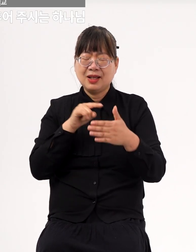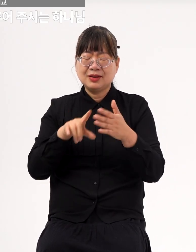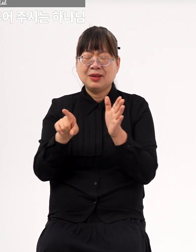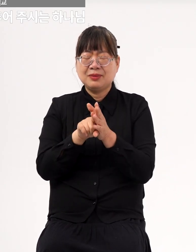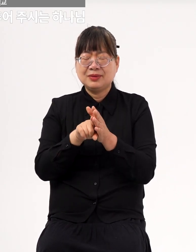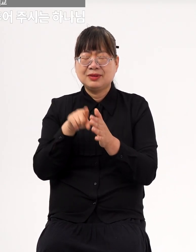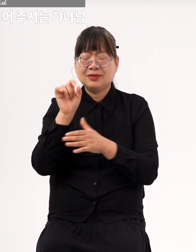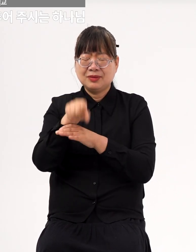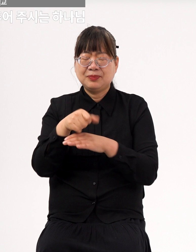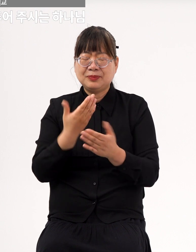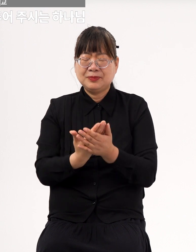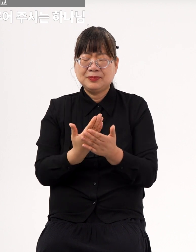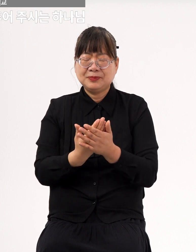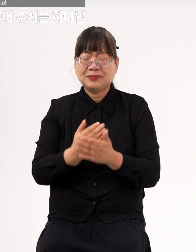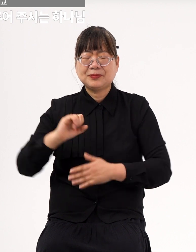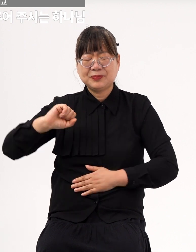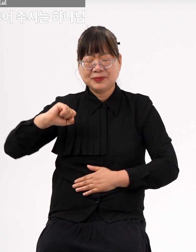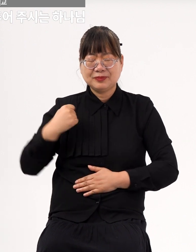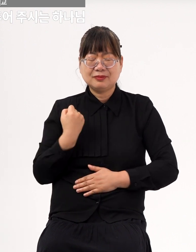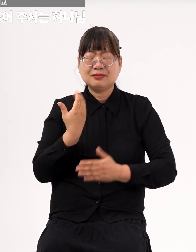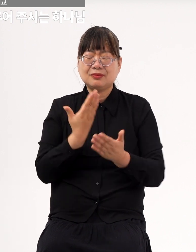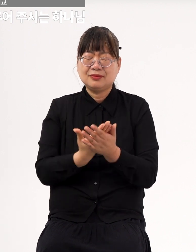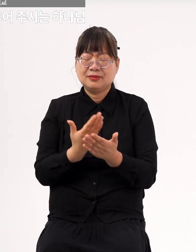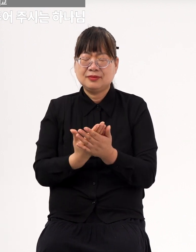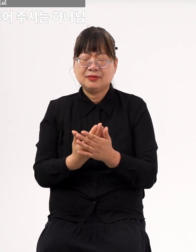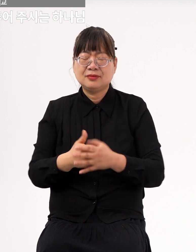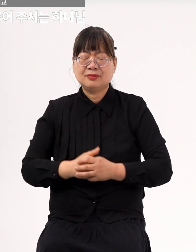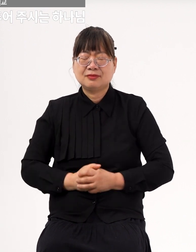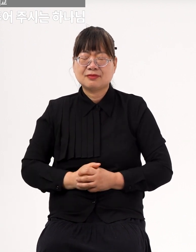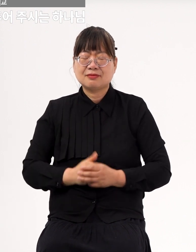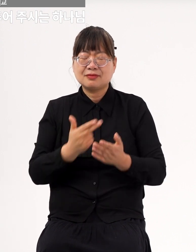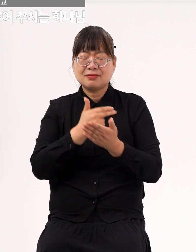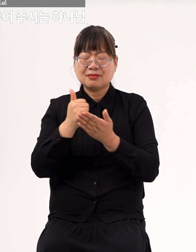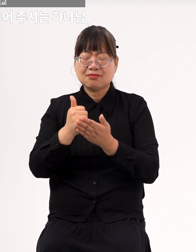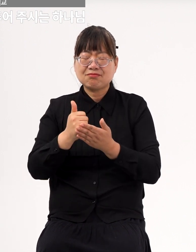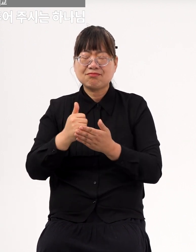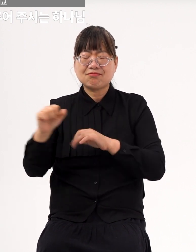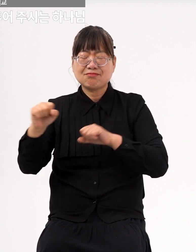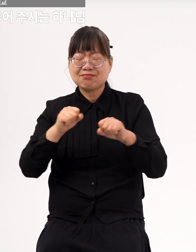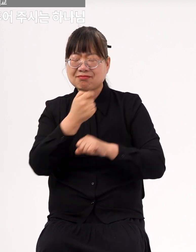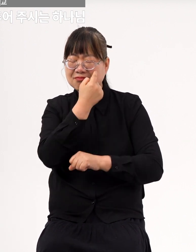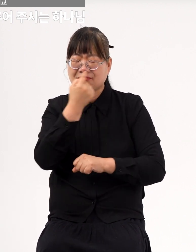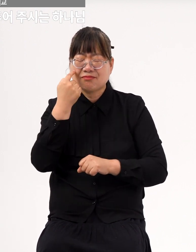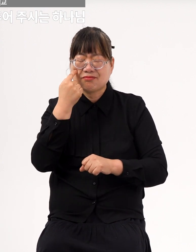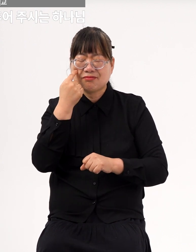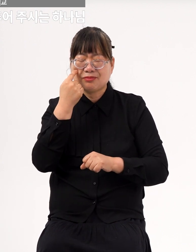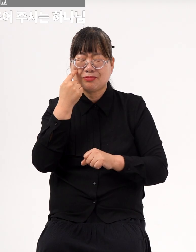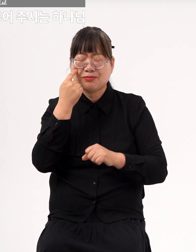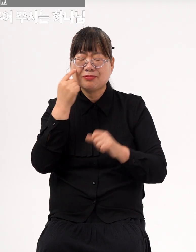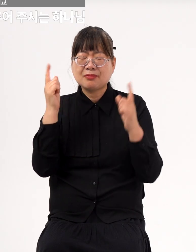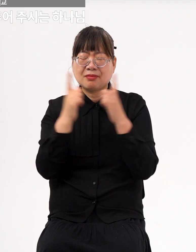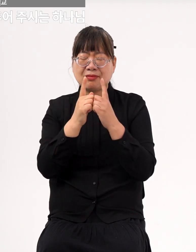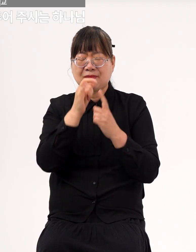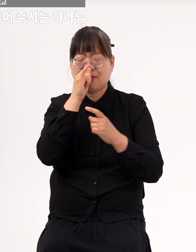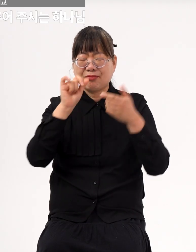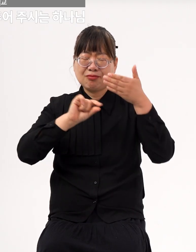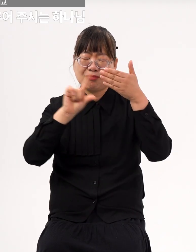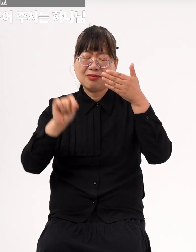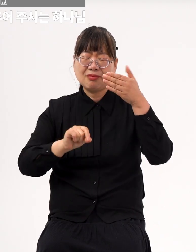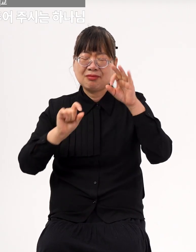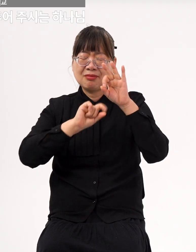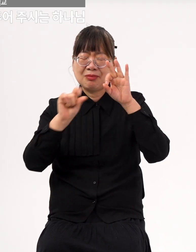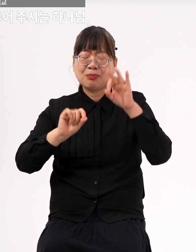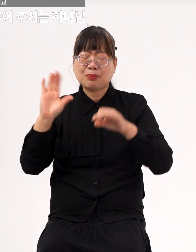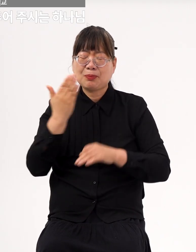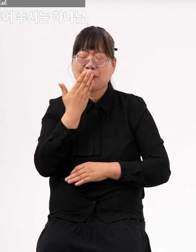믿음을 주시고 순종케 하여 주셔서 주님의 역사를 확인하고 목도하는 9월